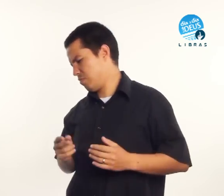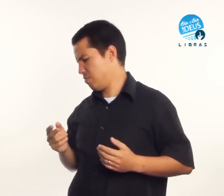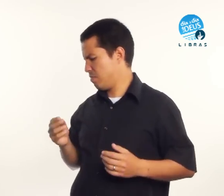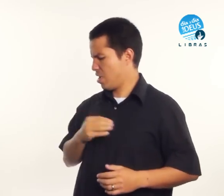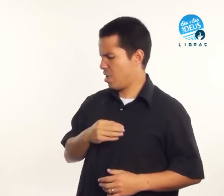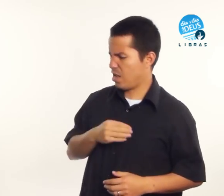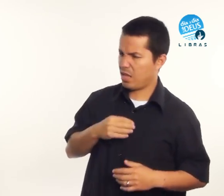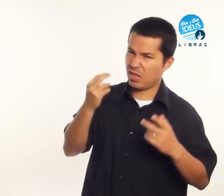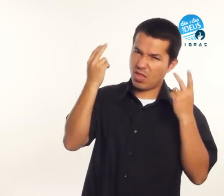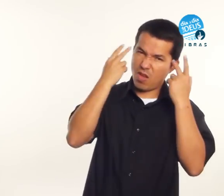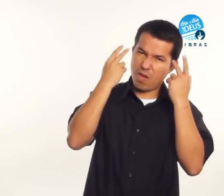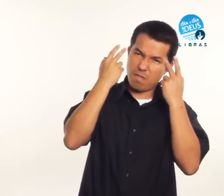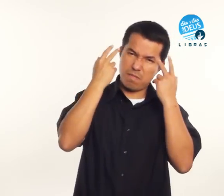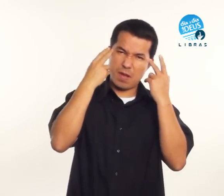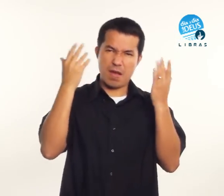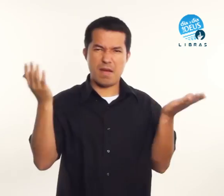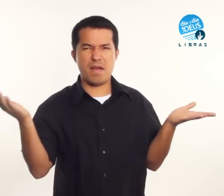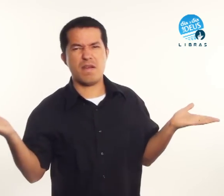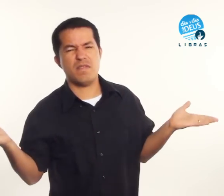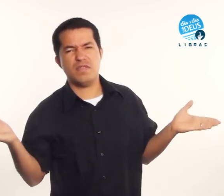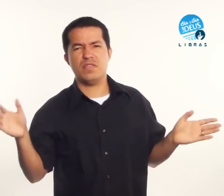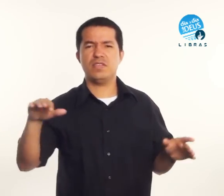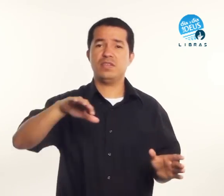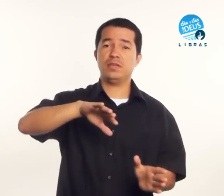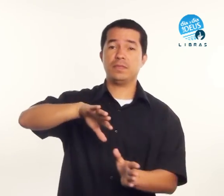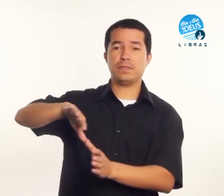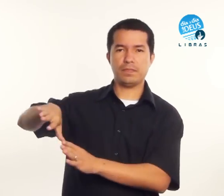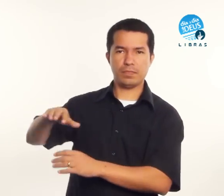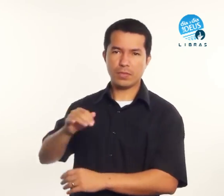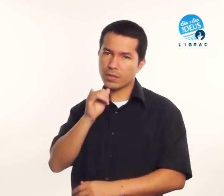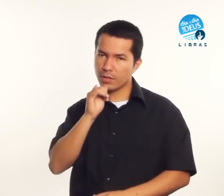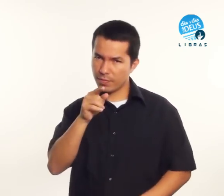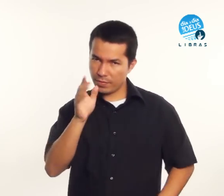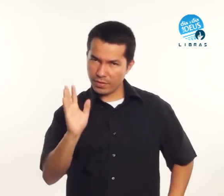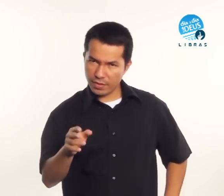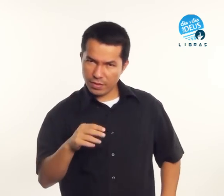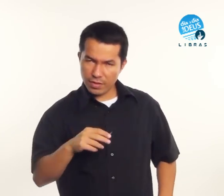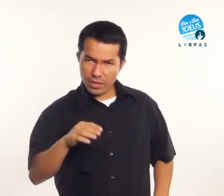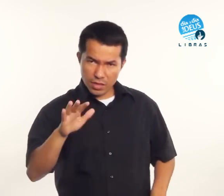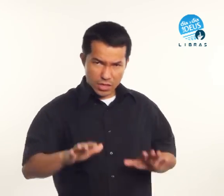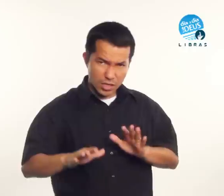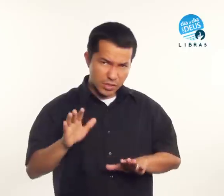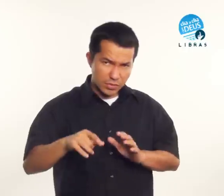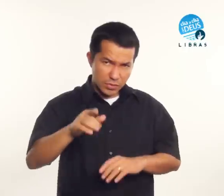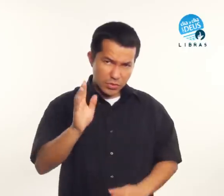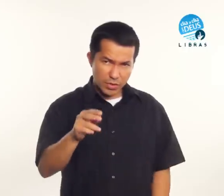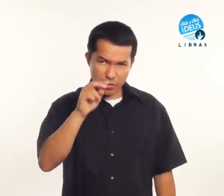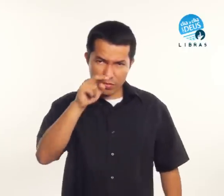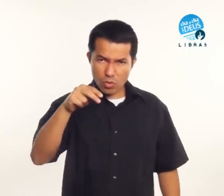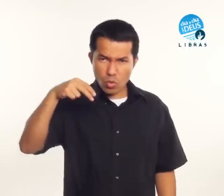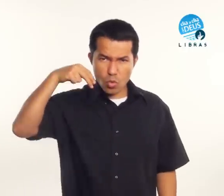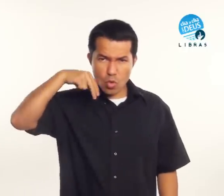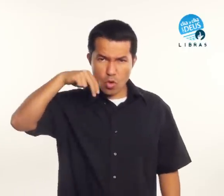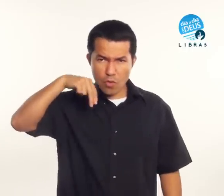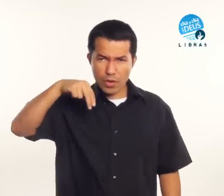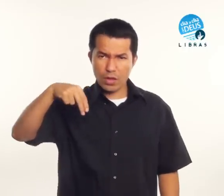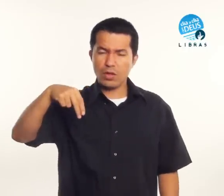exemplo, assistindo uma novela, assistindo um filme, não é? E torcendo pelo amante.